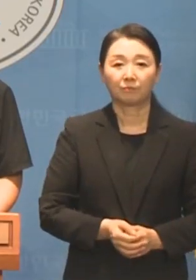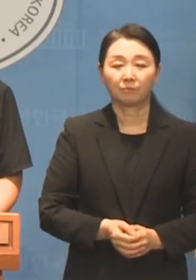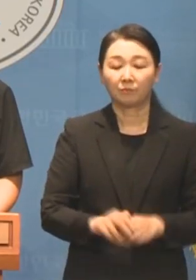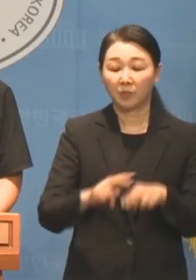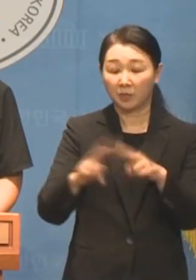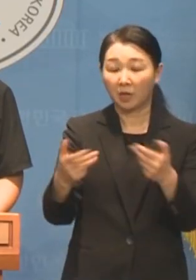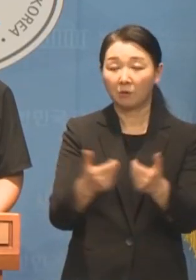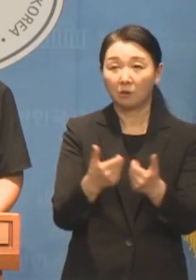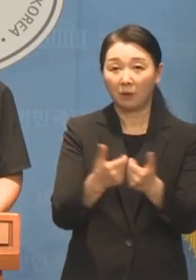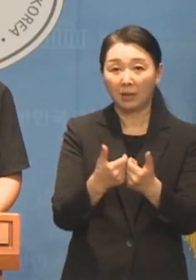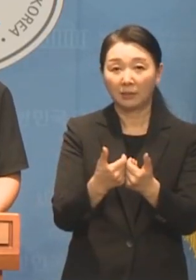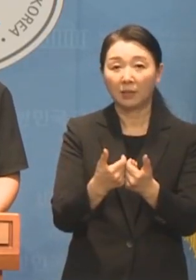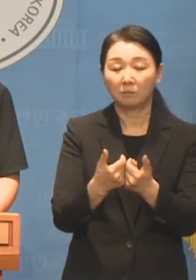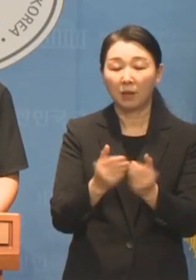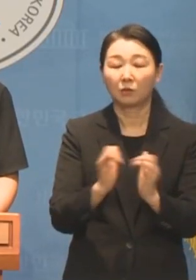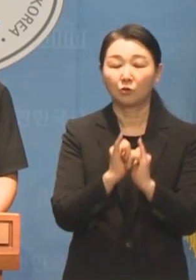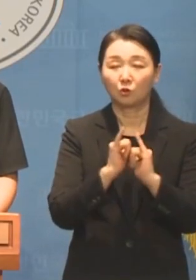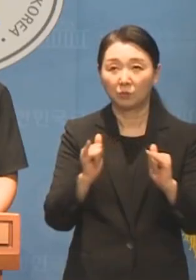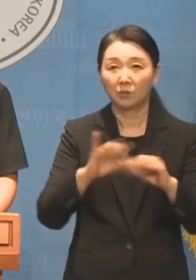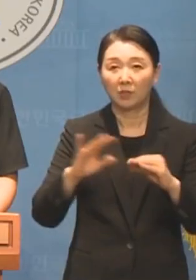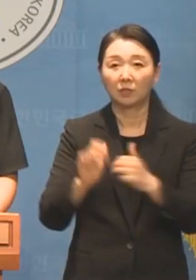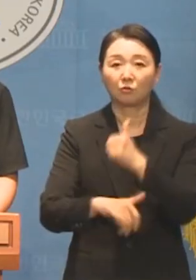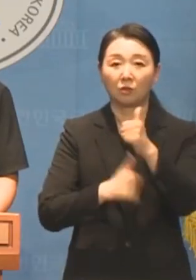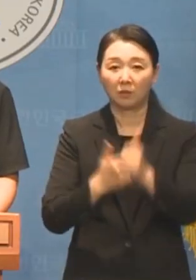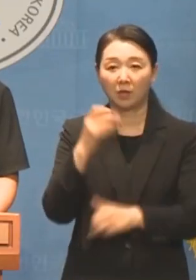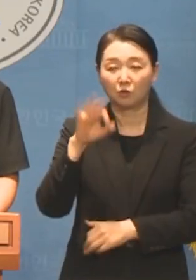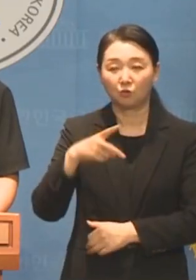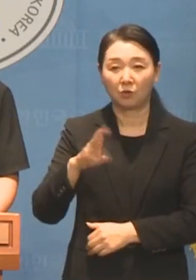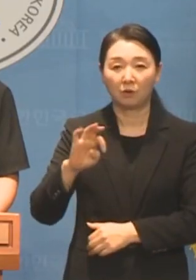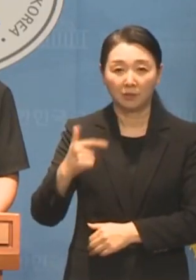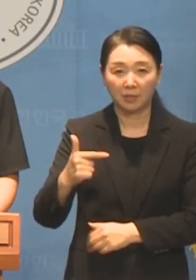케이블카 반대 설악권 주민대책위 유영창 대표님이십니다.